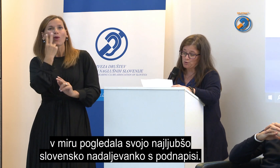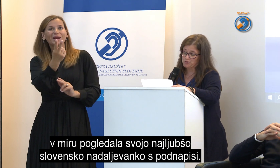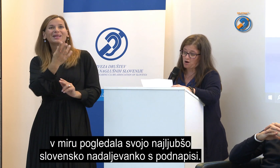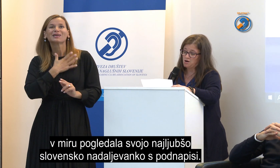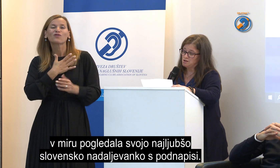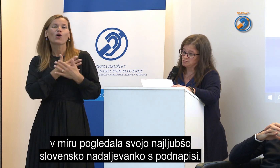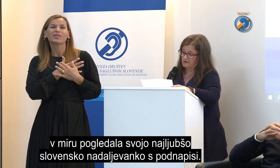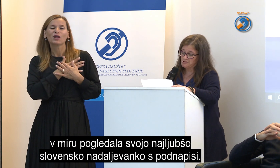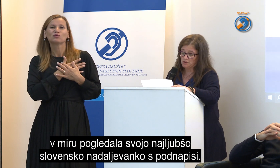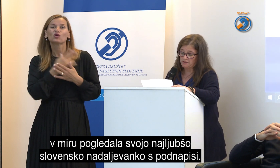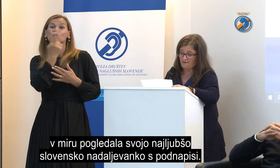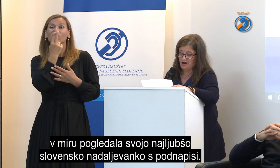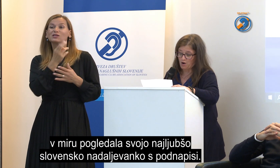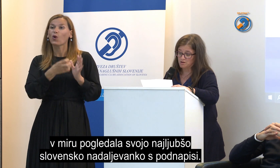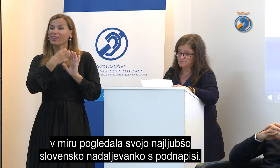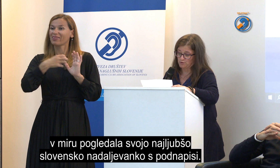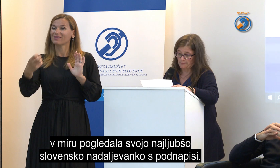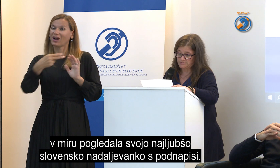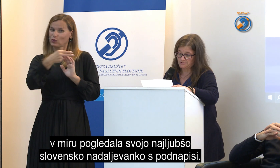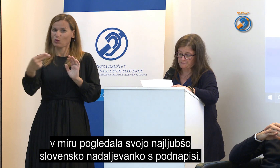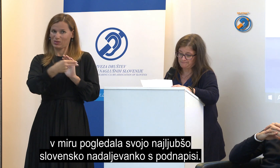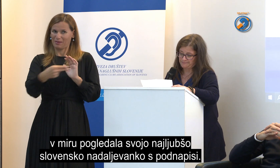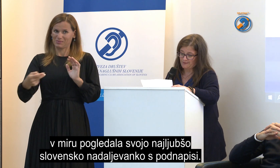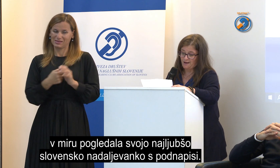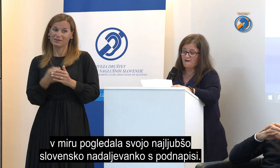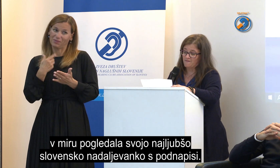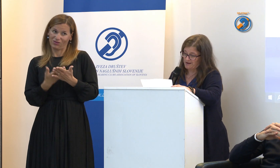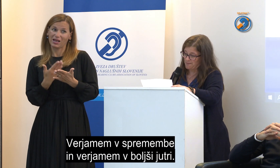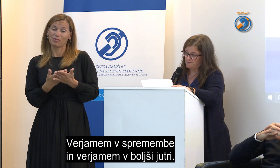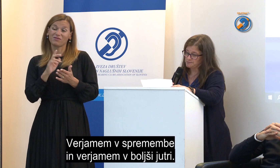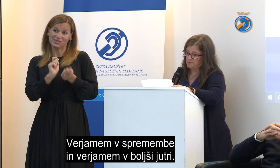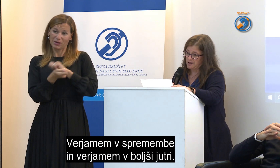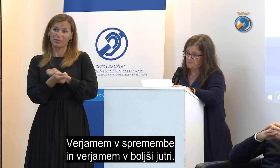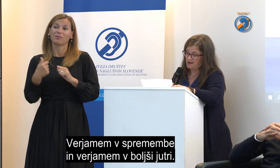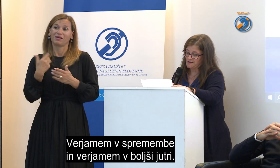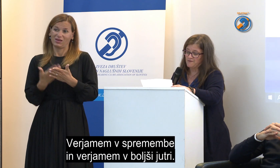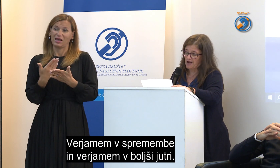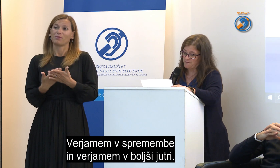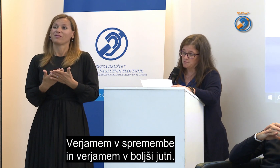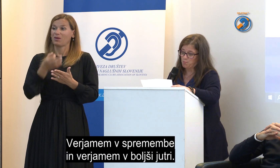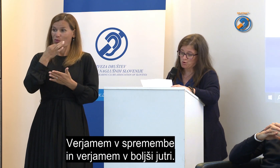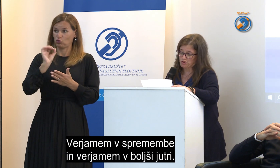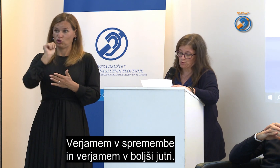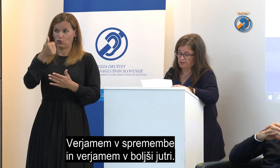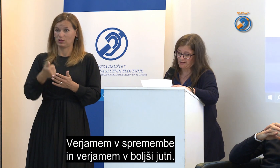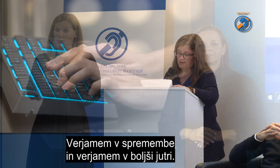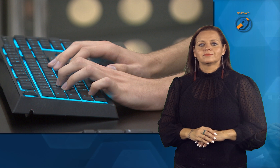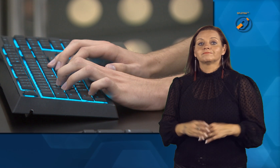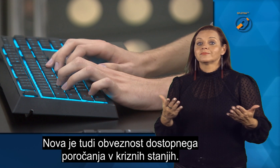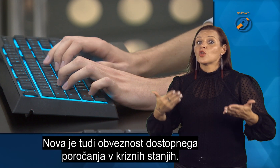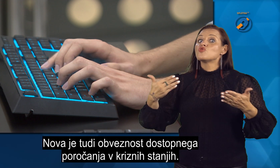svojo najljubšo slovensko nadaljevanko pod napisi. Verjamem v spremembe in verjamem v boljši